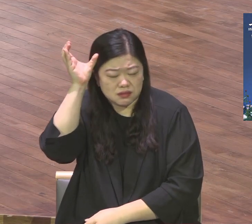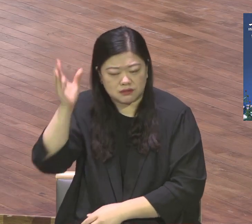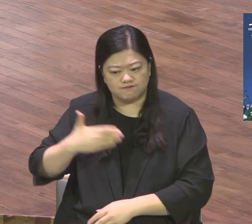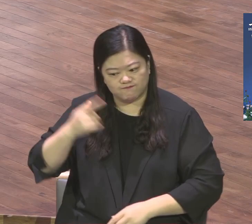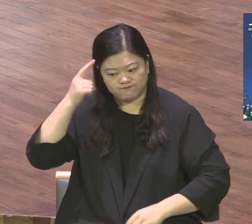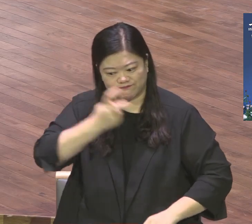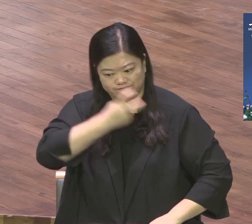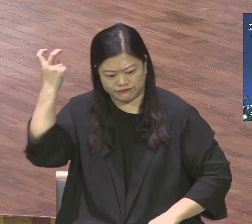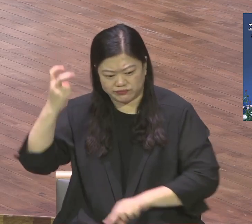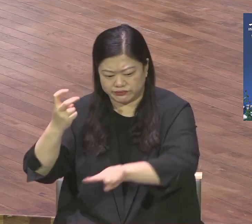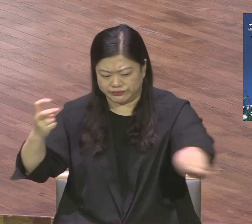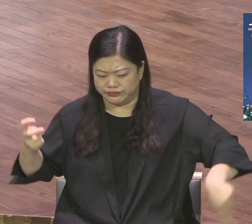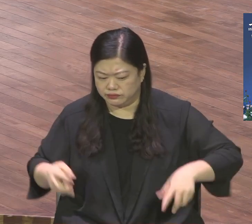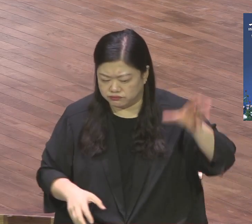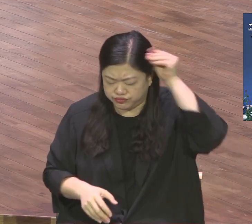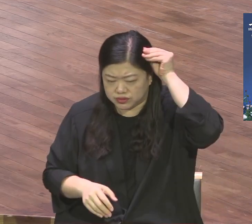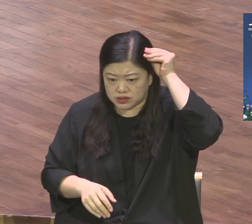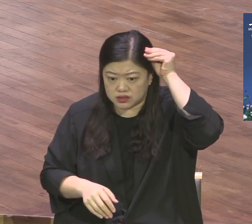철학 영향.